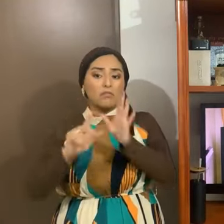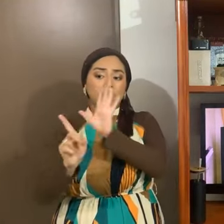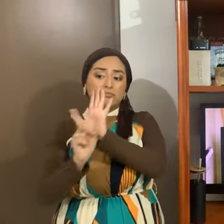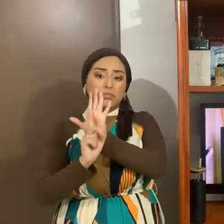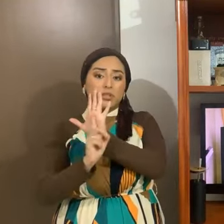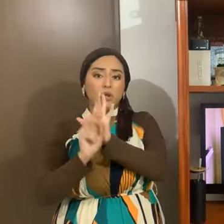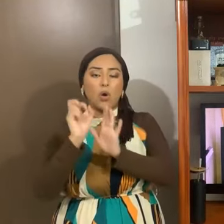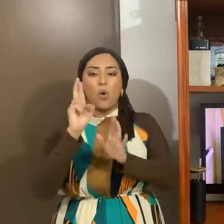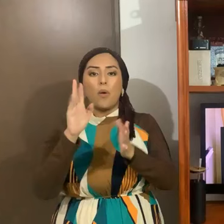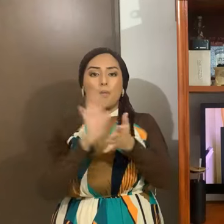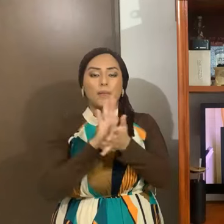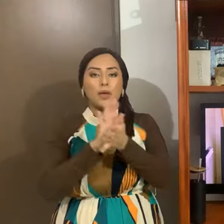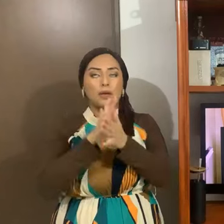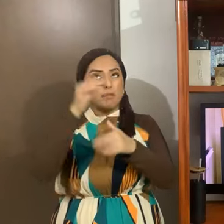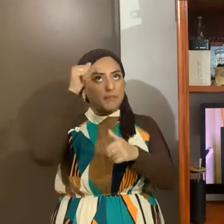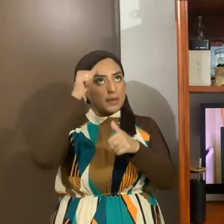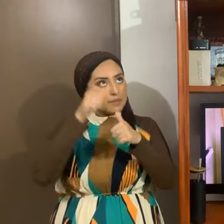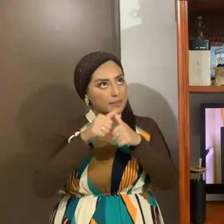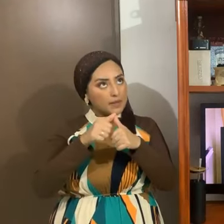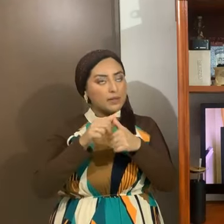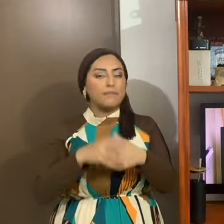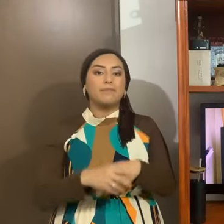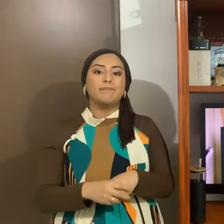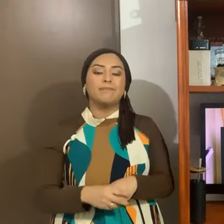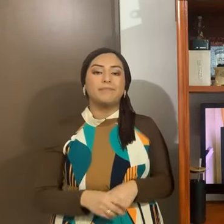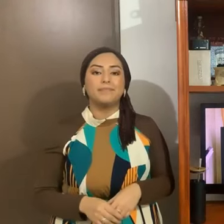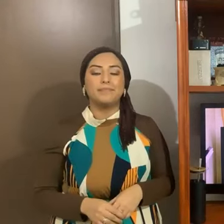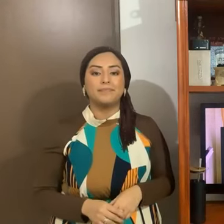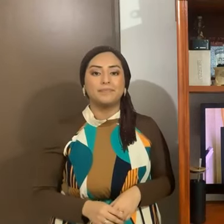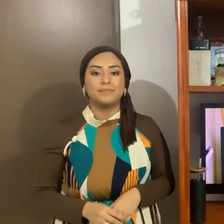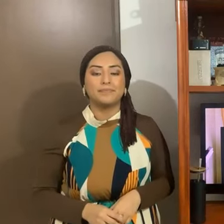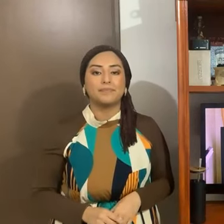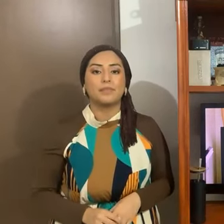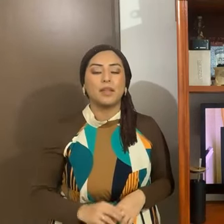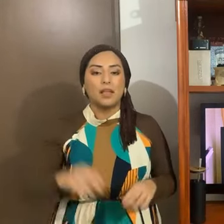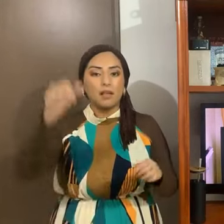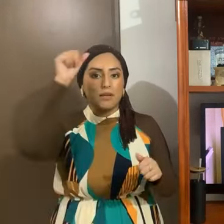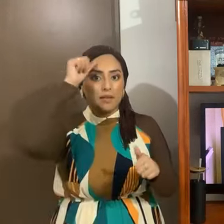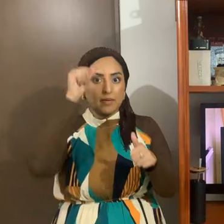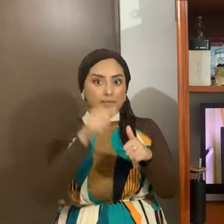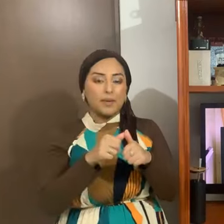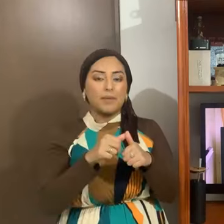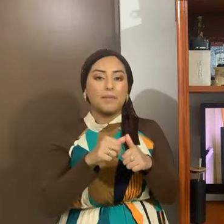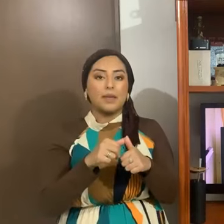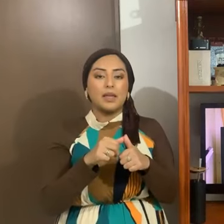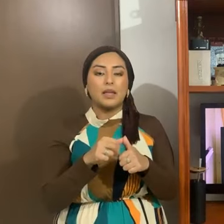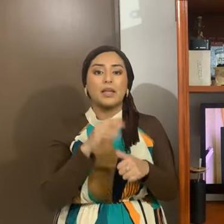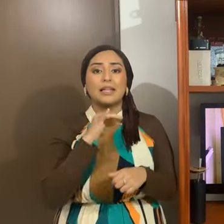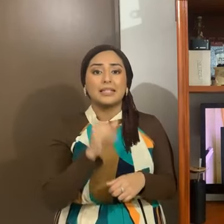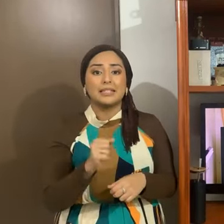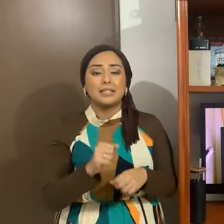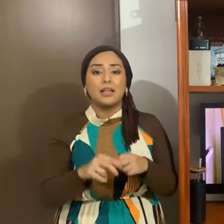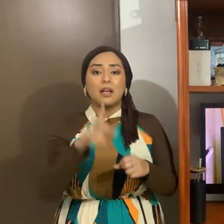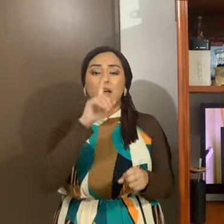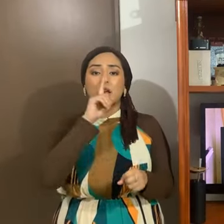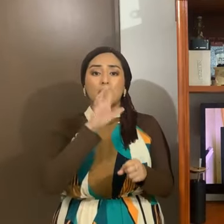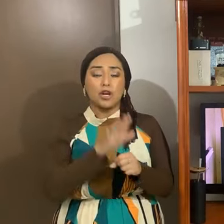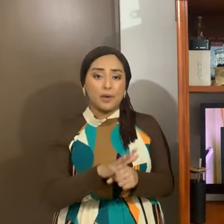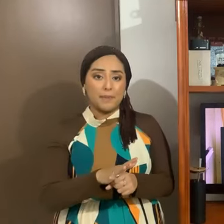celular, ponerse papelitos de recordatorio, etcétera, etcétera. Recordar que es un